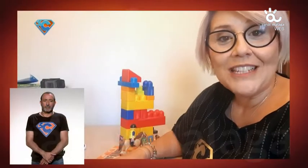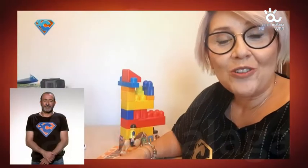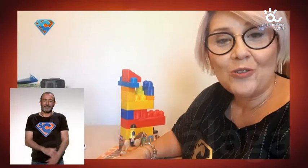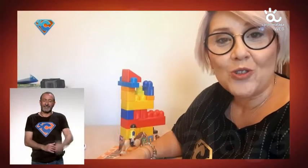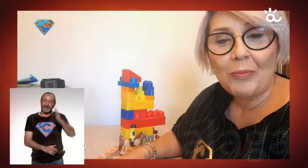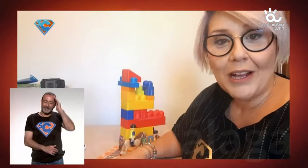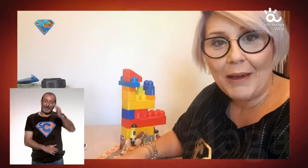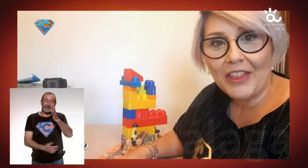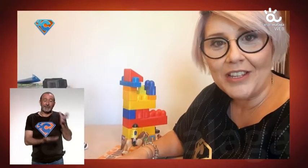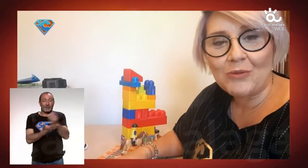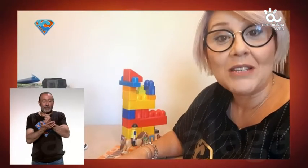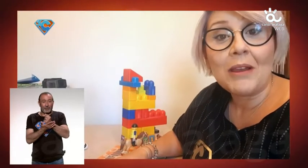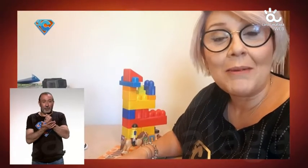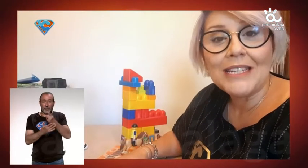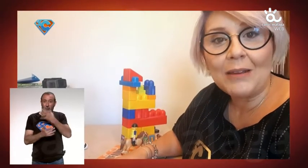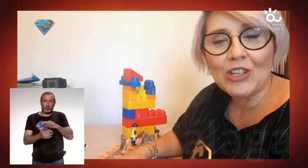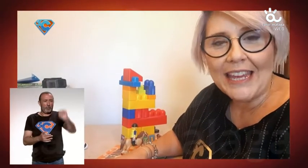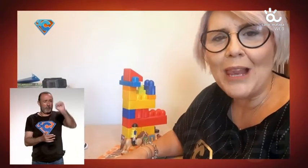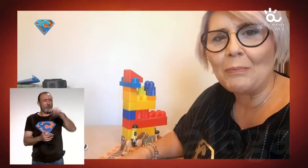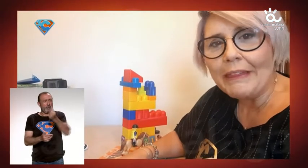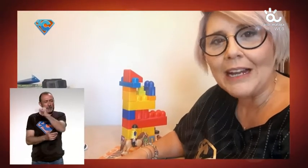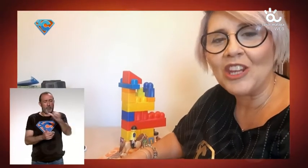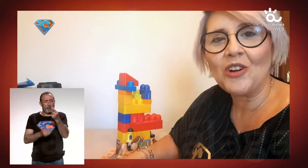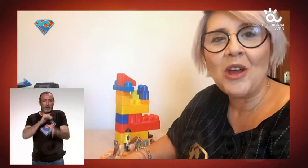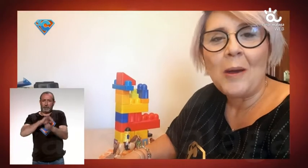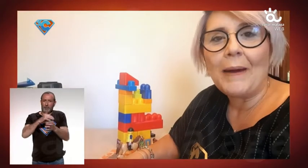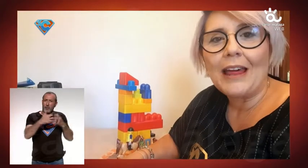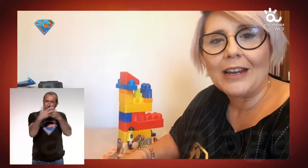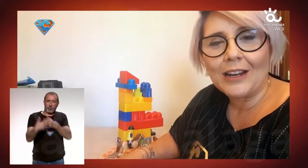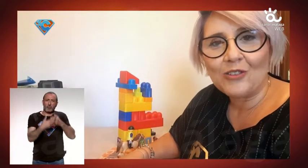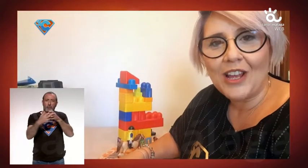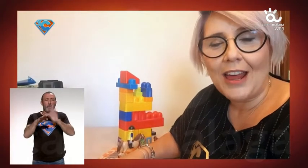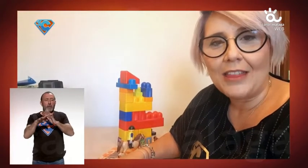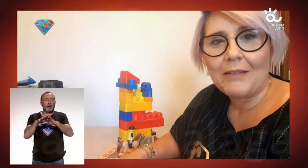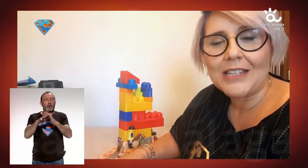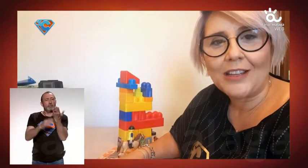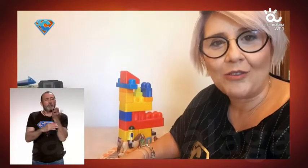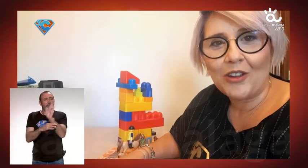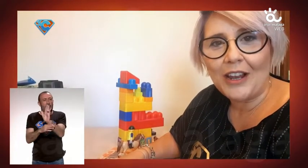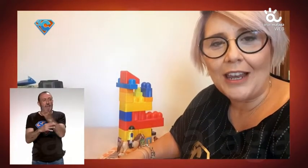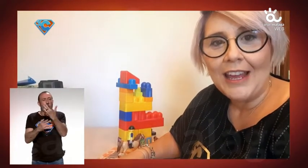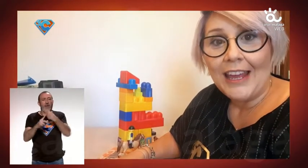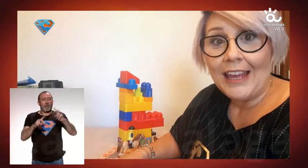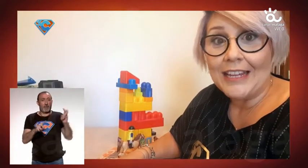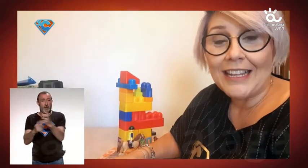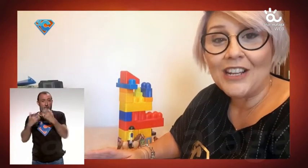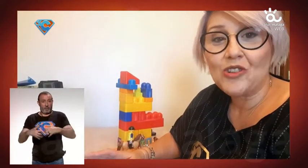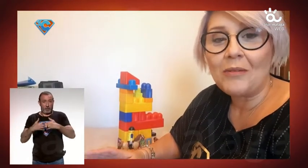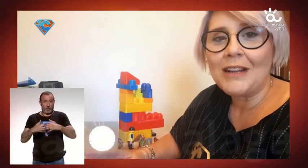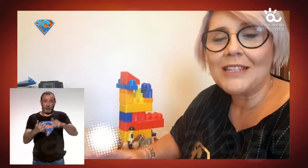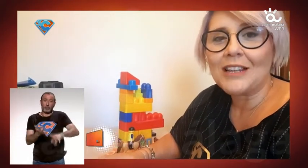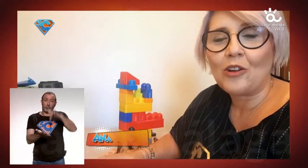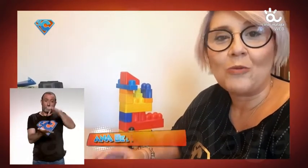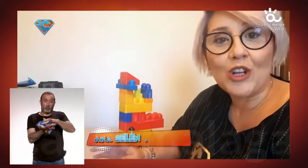Muy buenas a todos, súper capaces. Una semana más seguimos aquí al pie del cañón para acercarnos a la diversidad funcional. En este